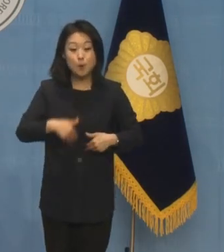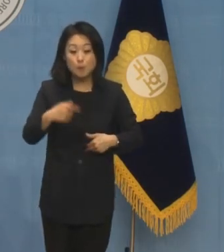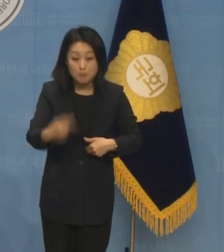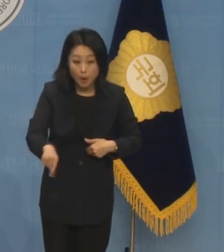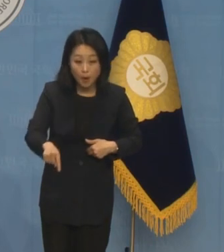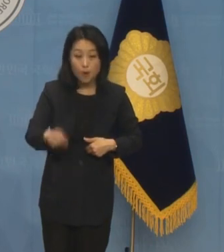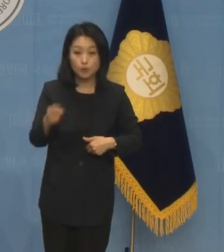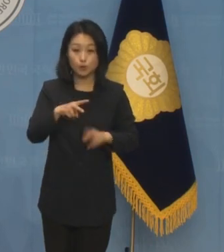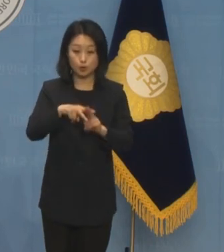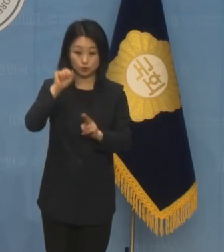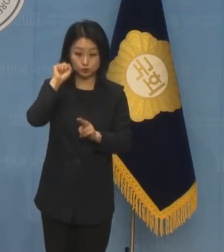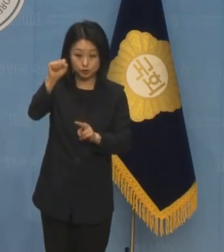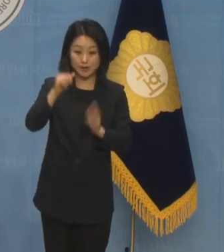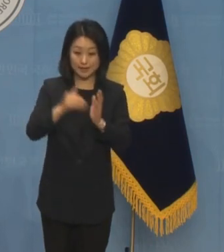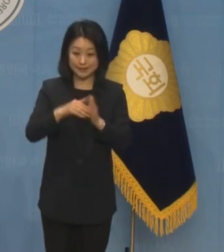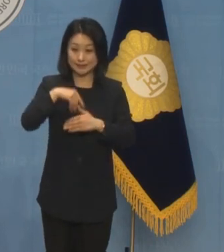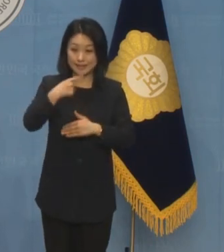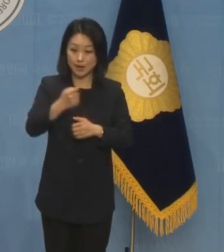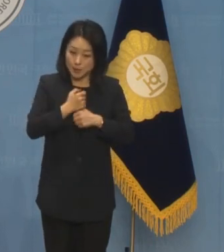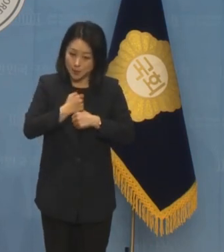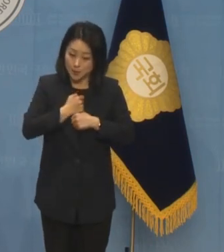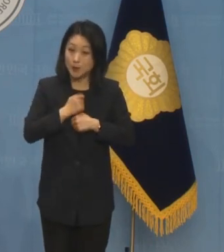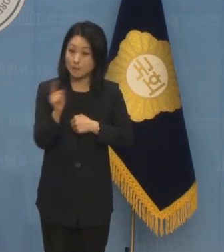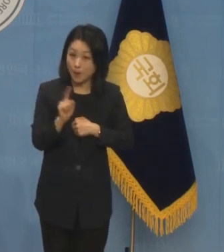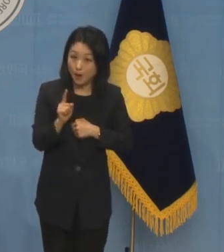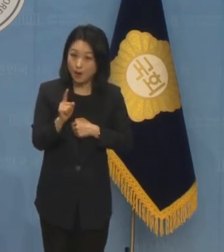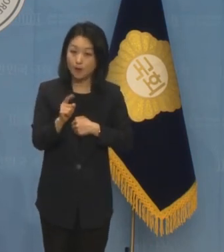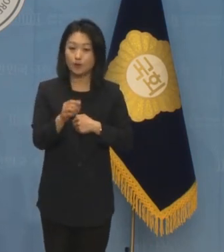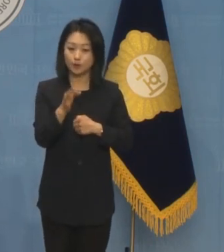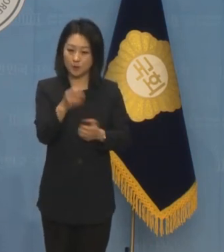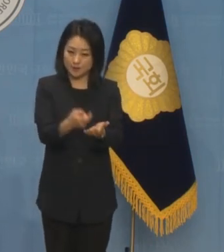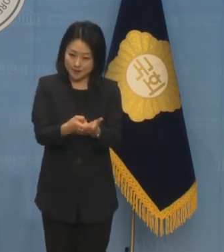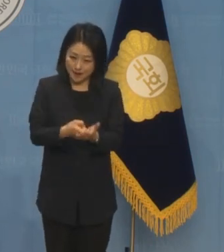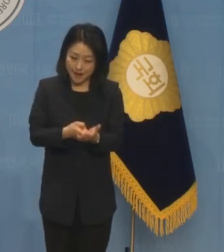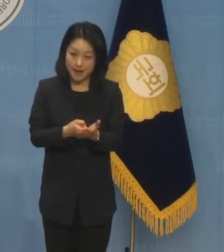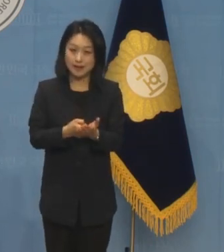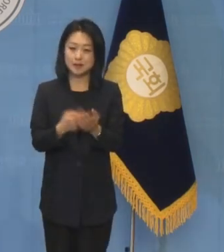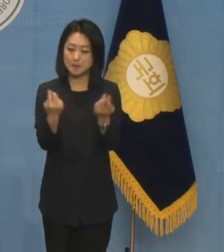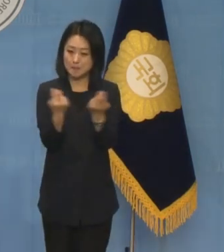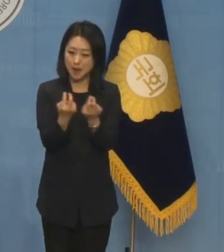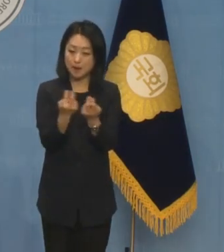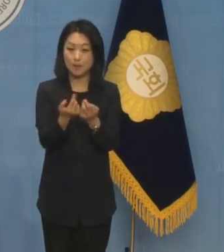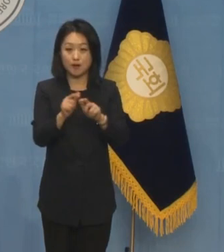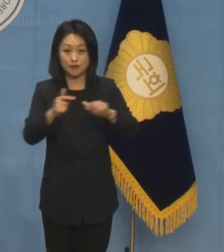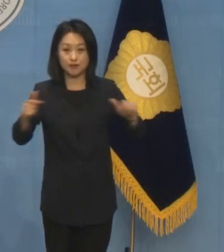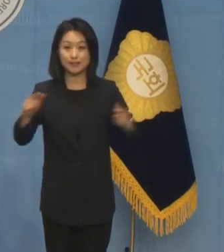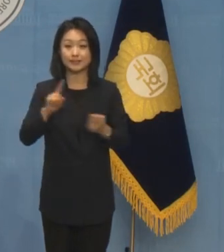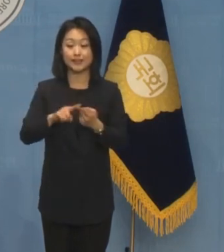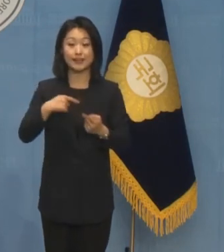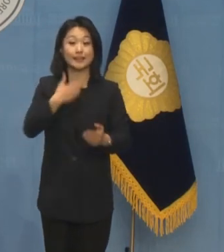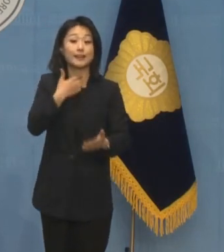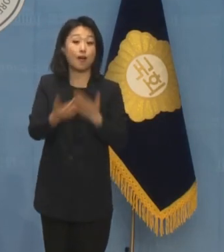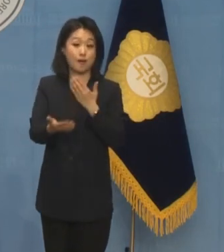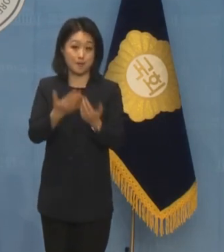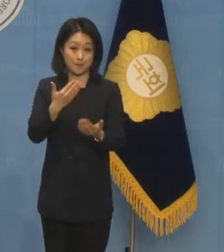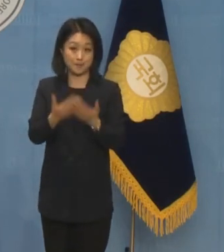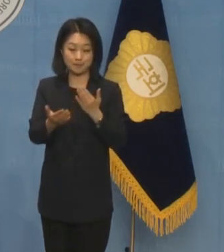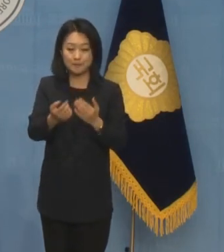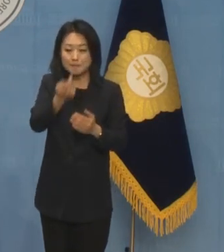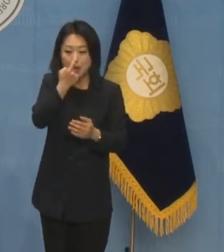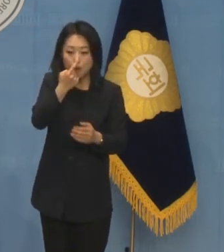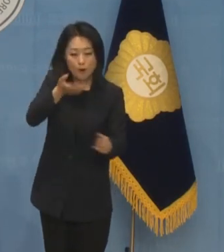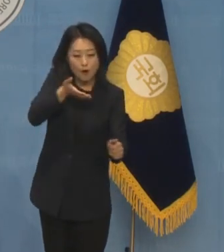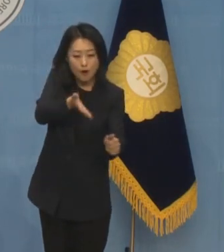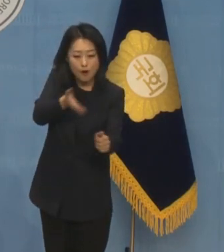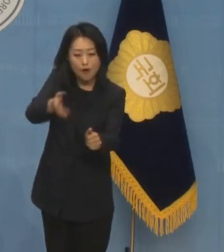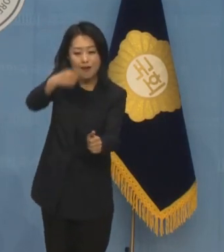무엇인지, 후보가 된 이후에 저렴하고 효율적인 선거운동을 하는 방식은 무엇인지 그러한 것들을 배울 수 있도록